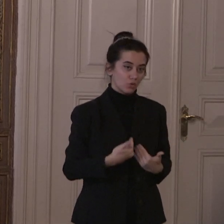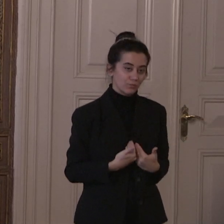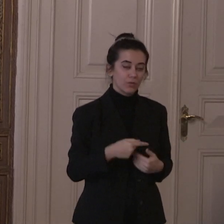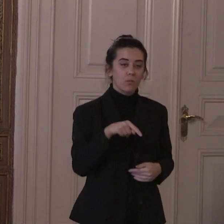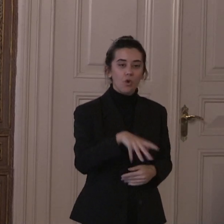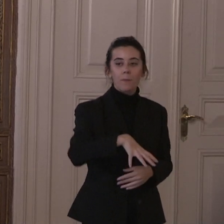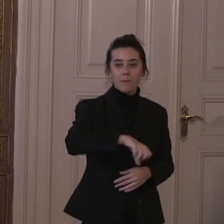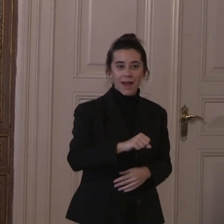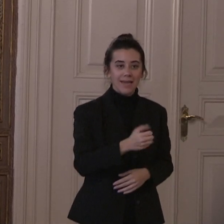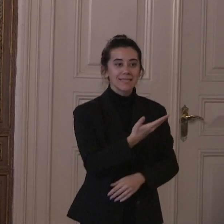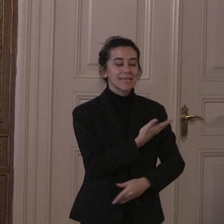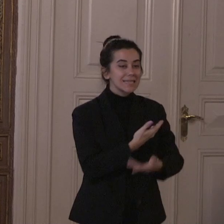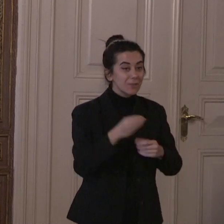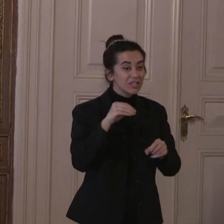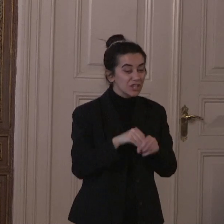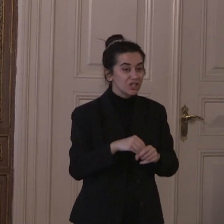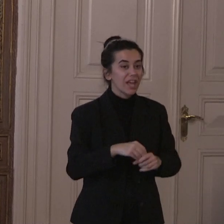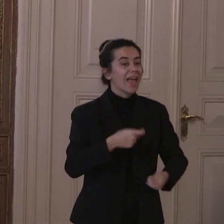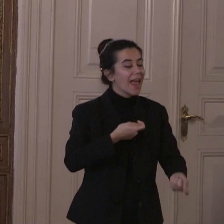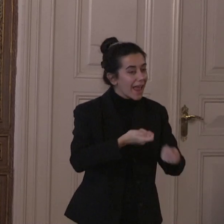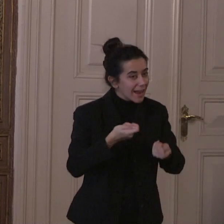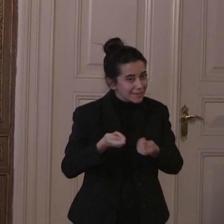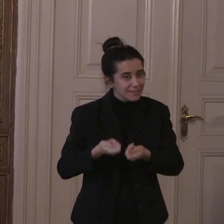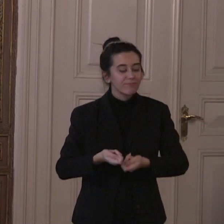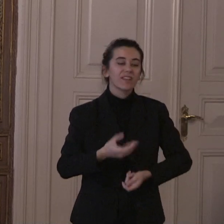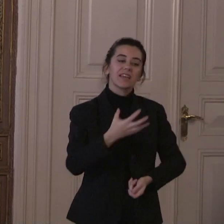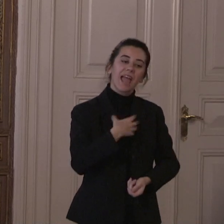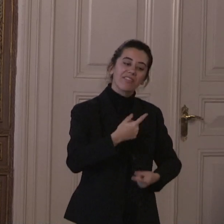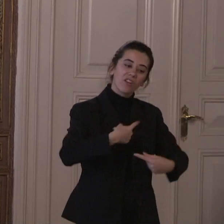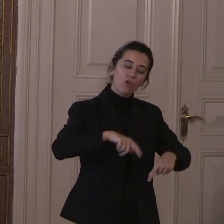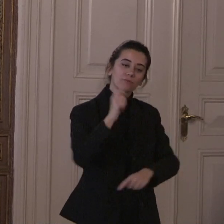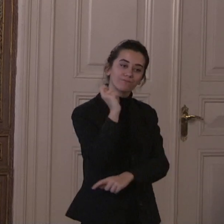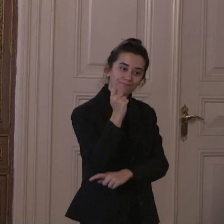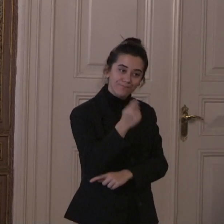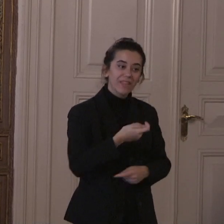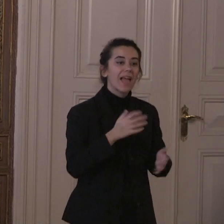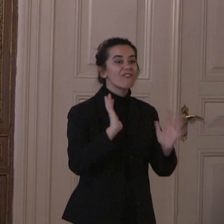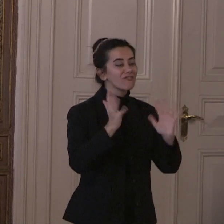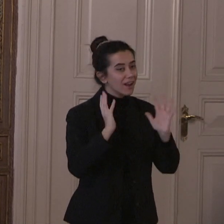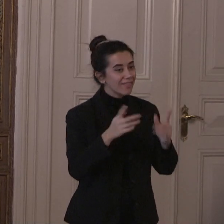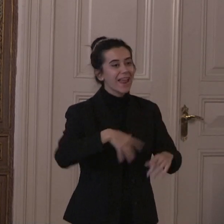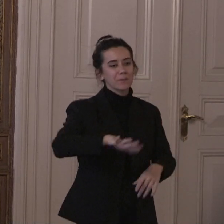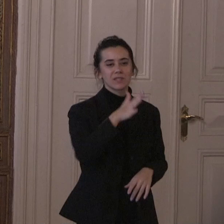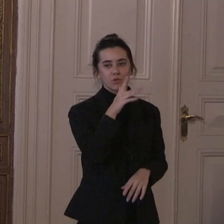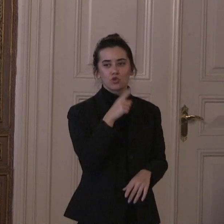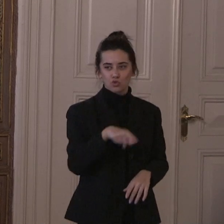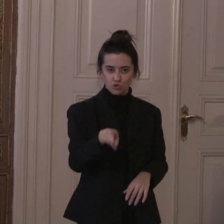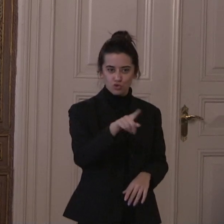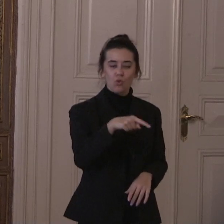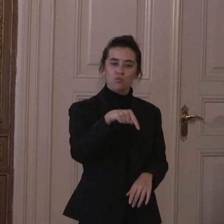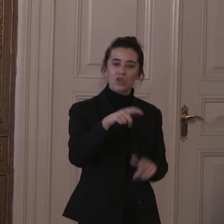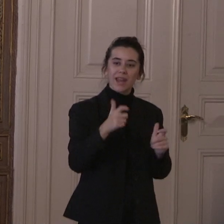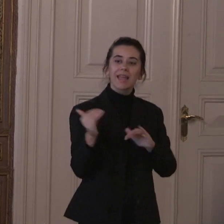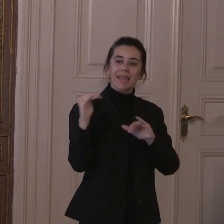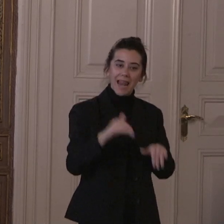Merkezimizin hizmet içi eğitimleri, kongreleri, etkinlikleri hepinizce malum. Buraya gelen birçok